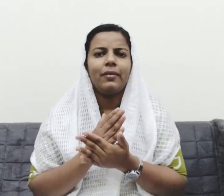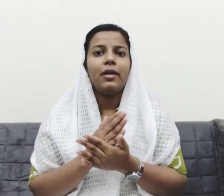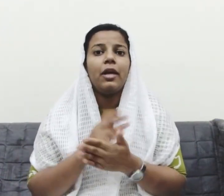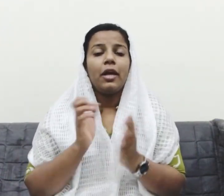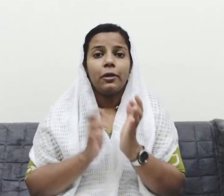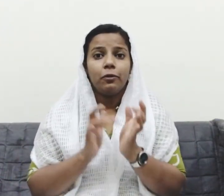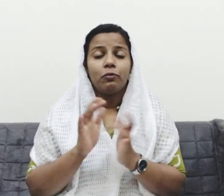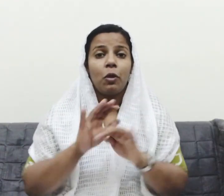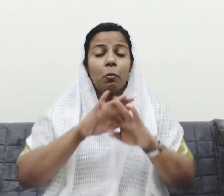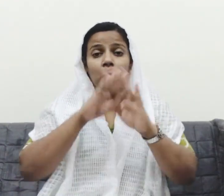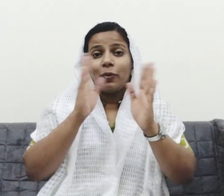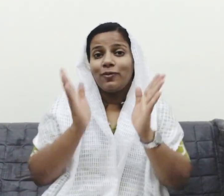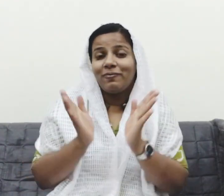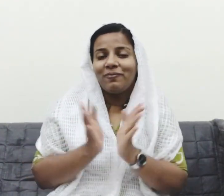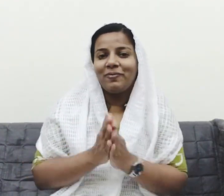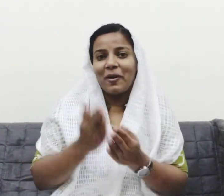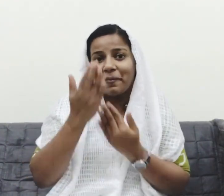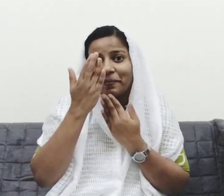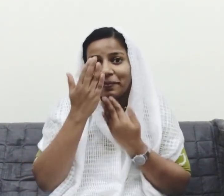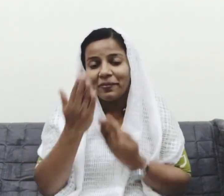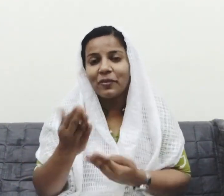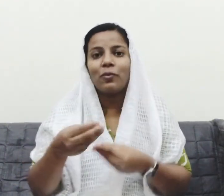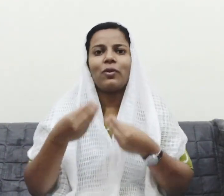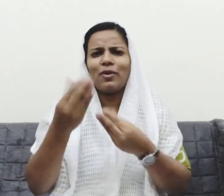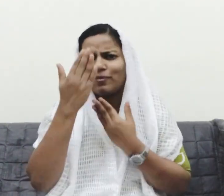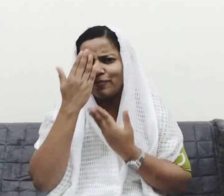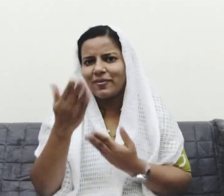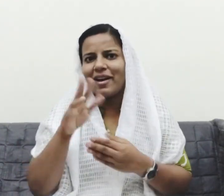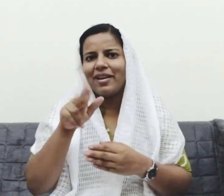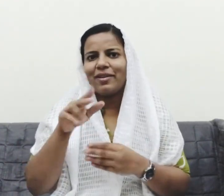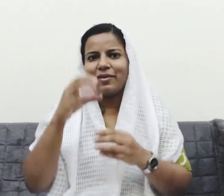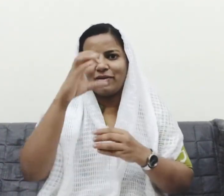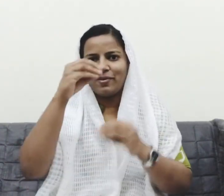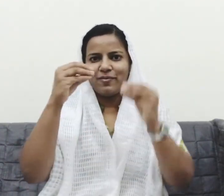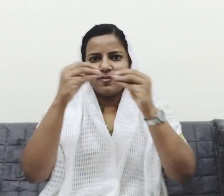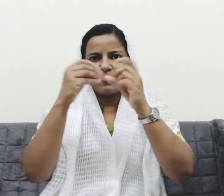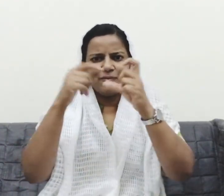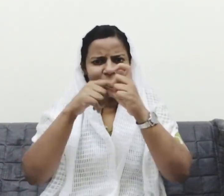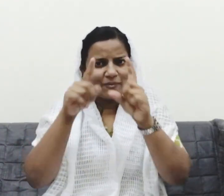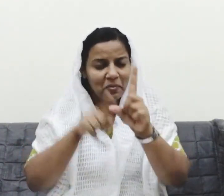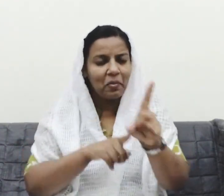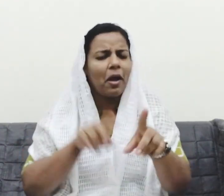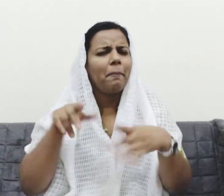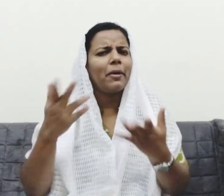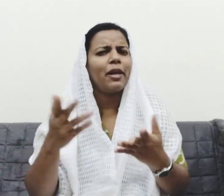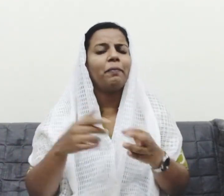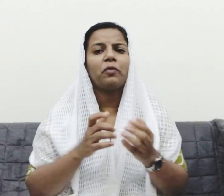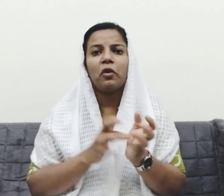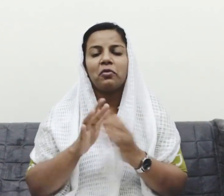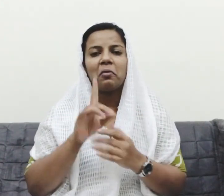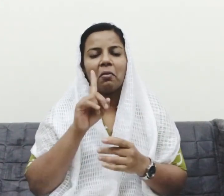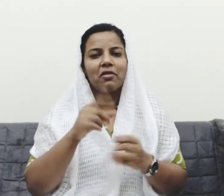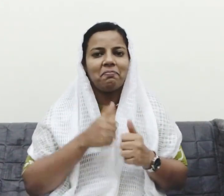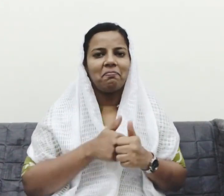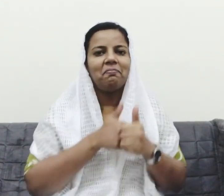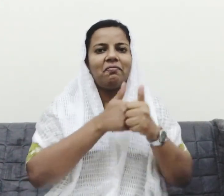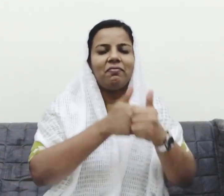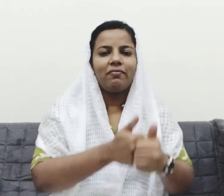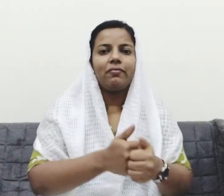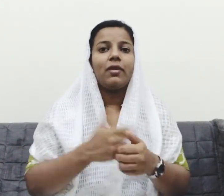ഉണ്ടുകൊണ്ടും കർത്താവിനെ പൂർണ്ണമായി അനുസരിച്ചതുകൊണ്ടും അല്ലെങ്കിൽ അനുഗമിച്ചതുകൊണ്ടും എന്ന് വേണേൽ പറയാം, അവൻ പോയിരുന്ന